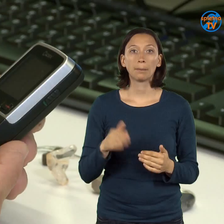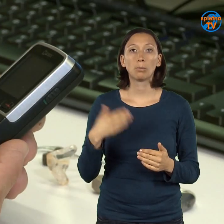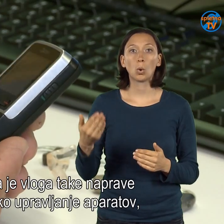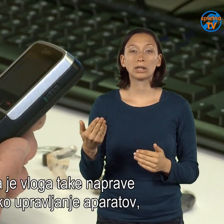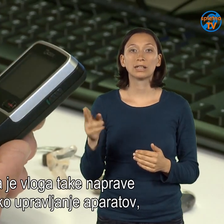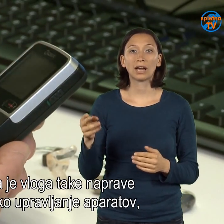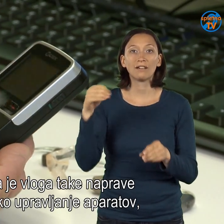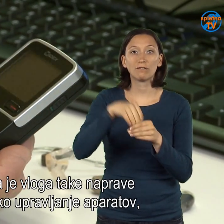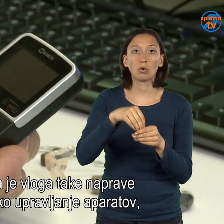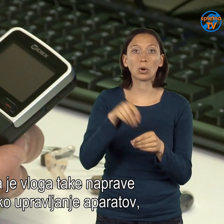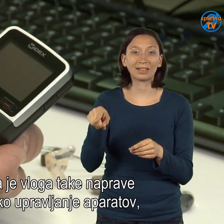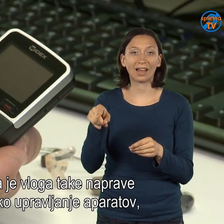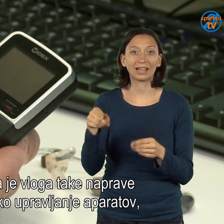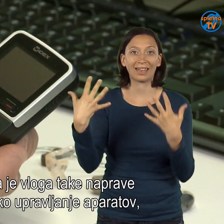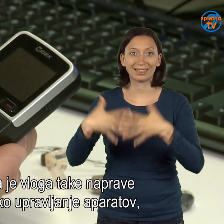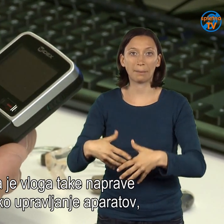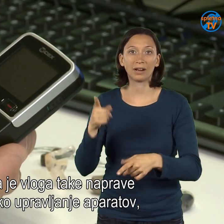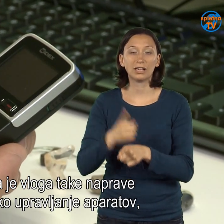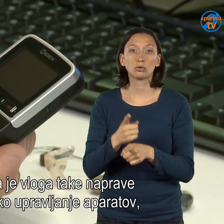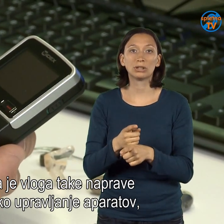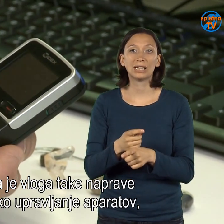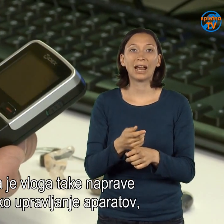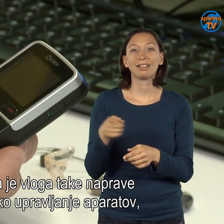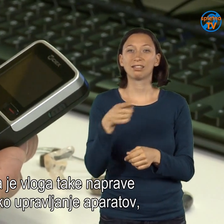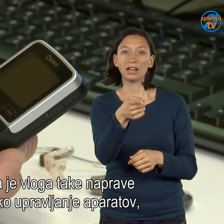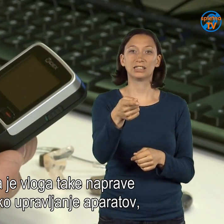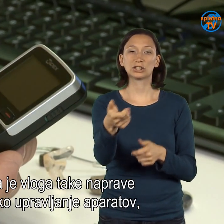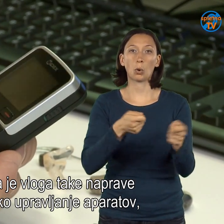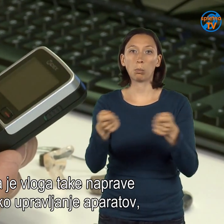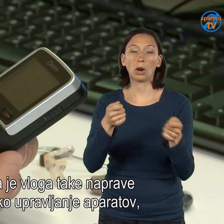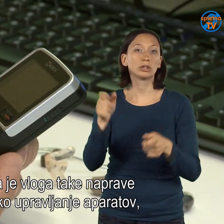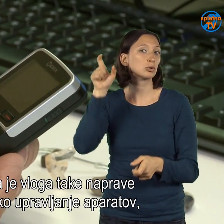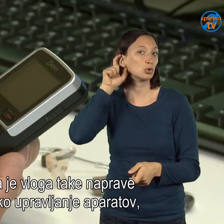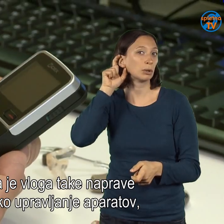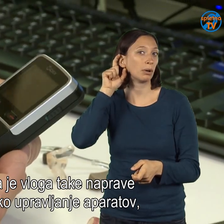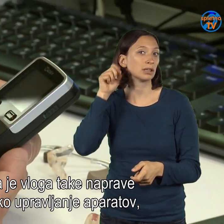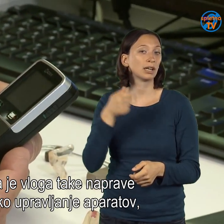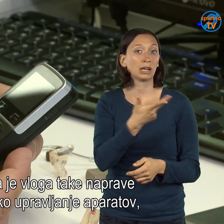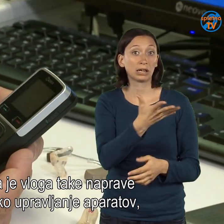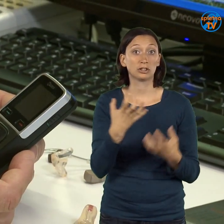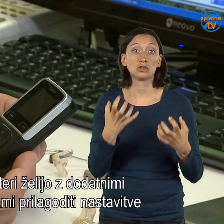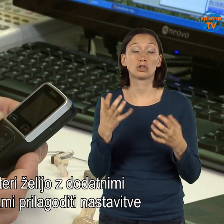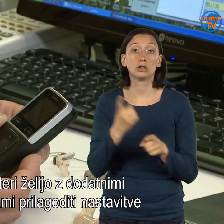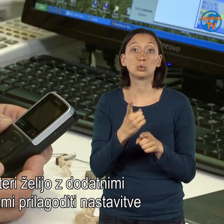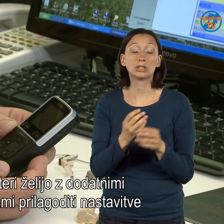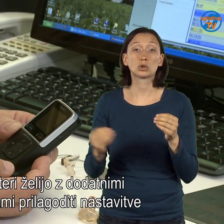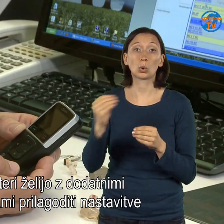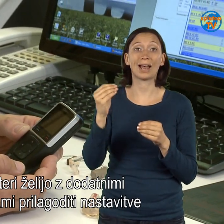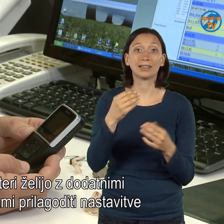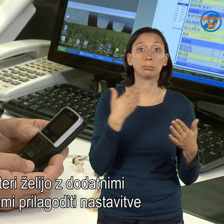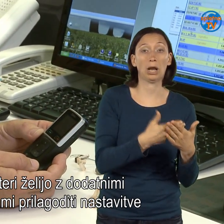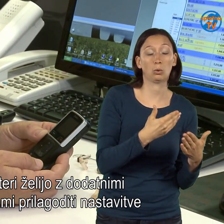Poleg tega pa je vloga take naprave tudi daljinsko upravljanje slušnih aparatov, saj nekateri želijo tudi z